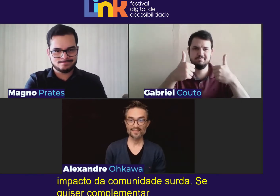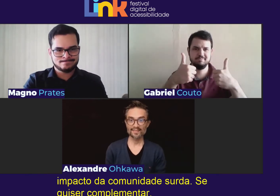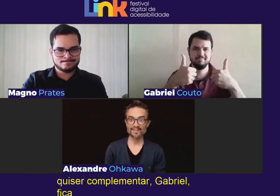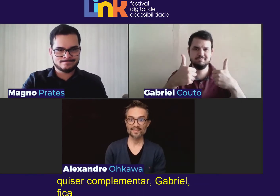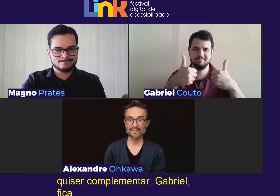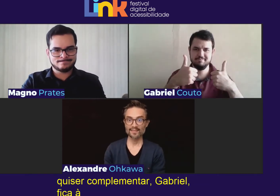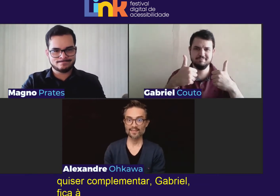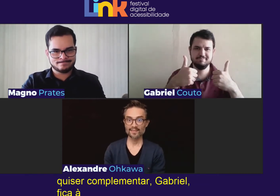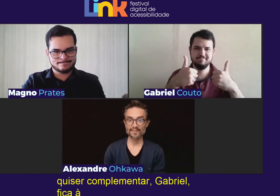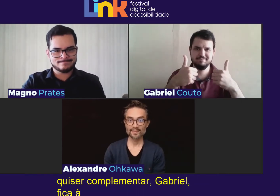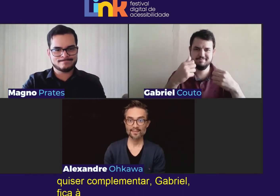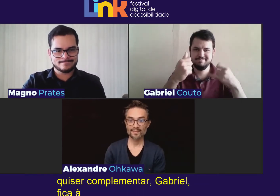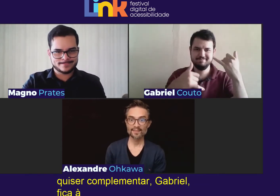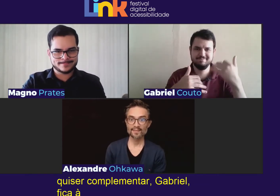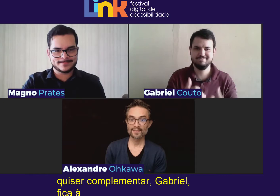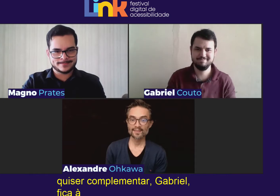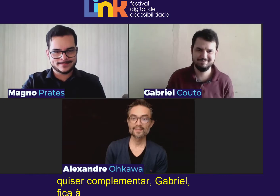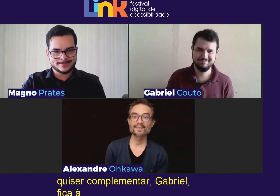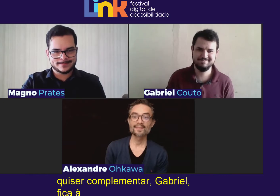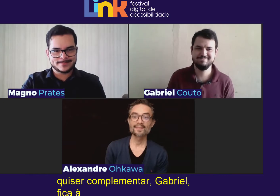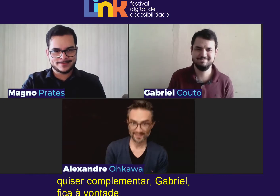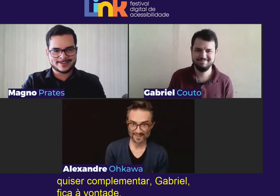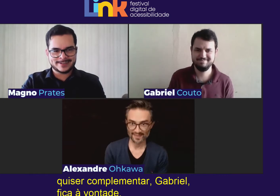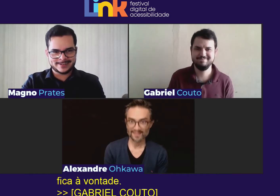Perfeito, Magno, a sua explicação foi muito boa, perfeito.